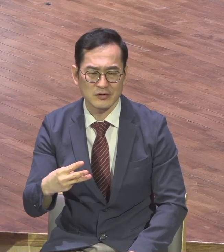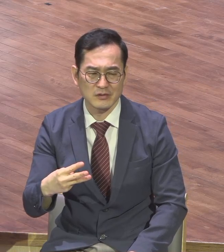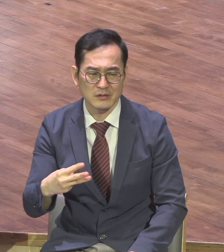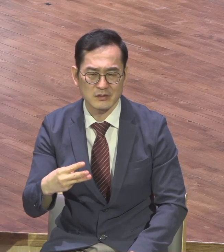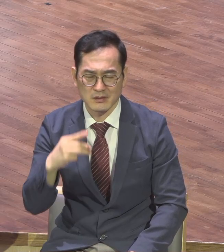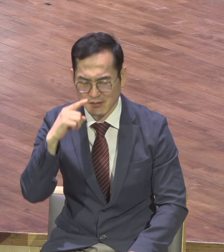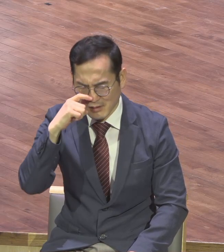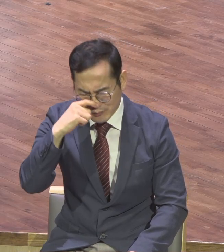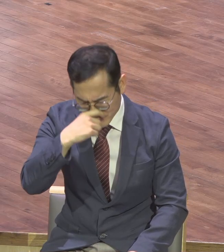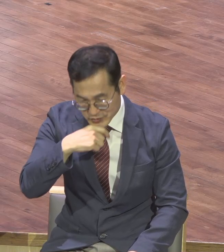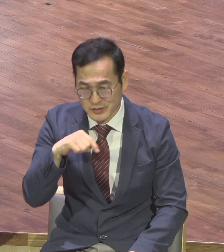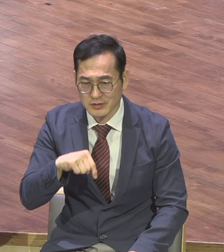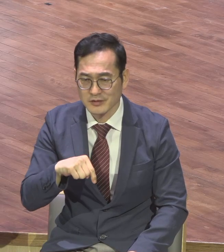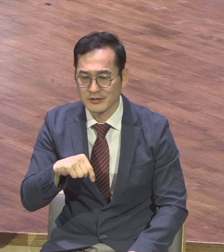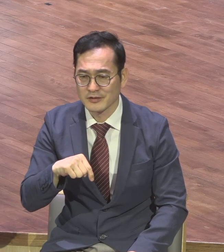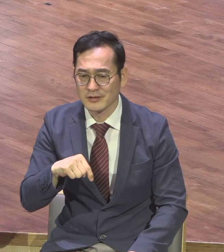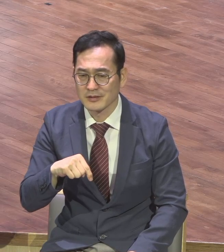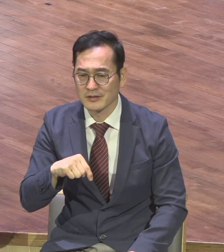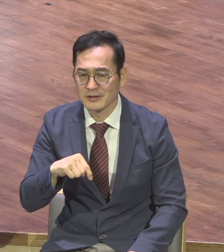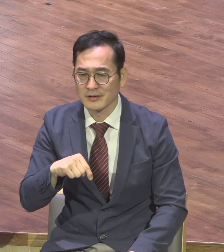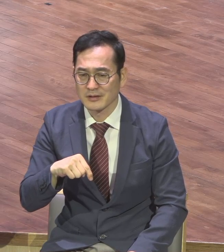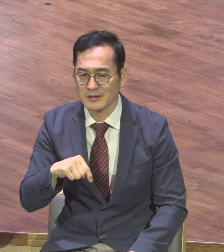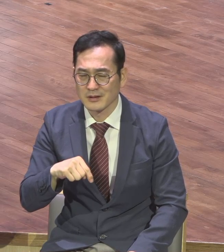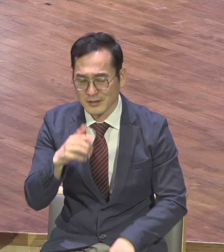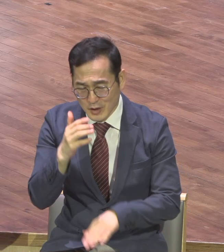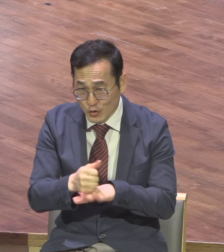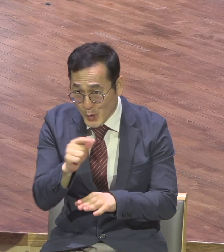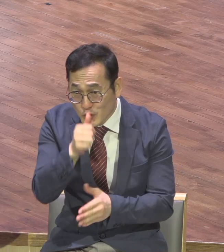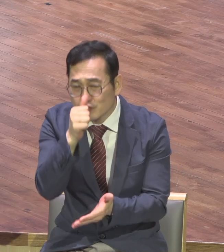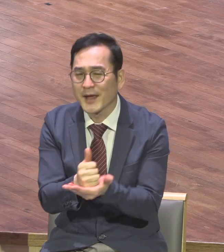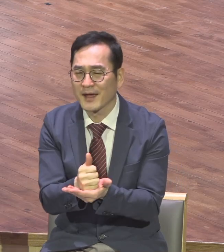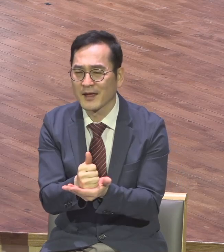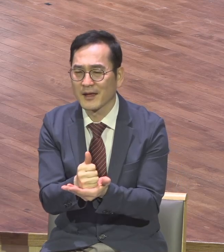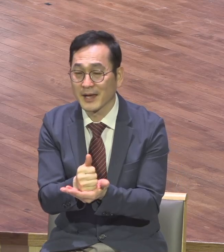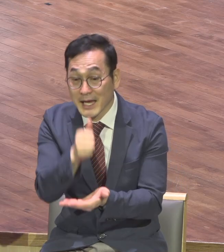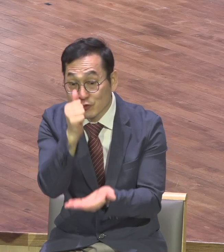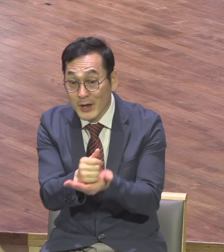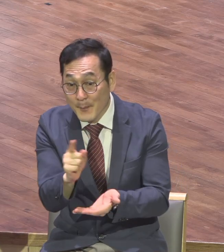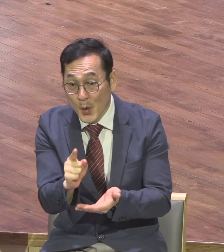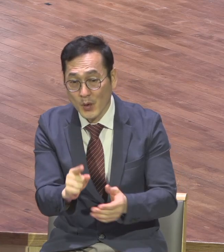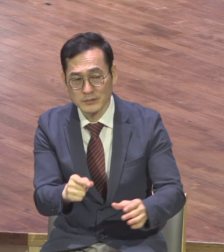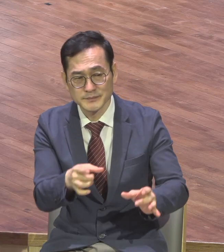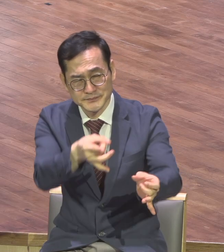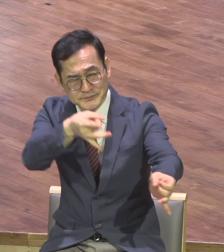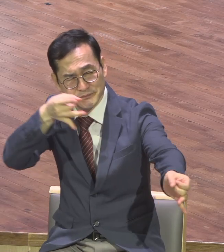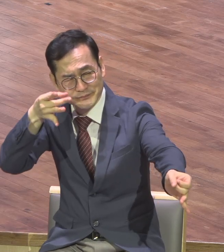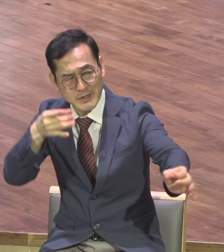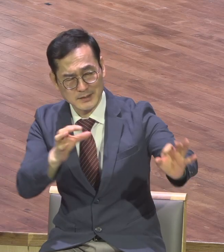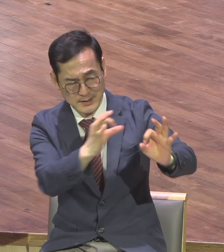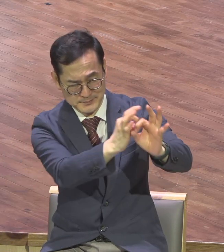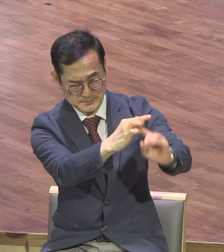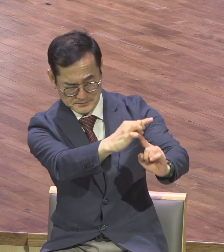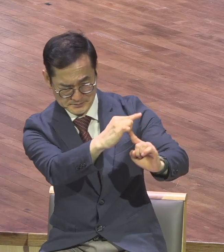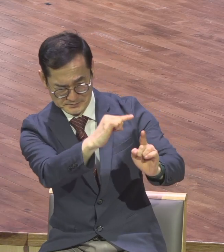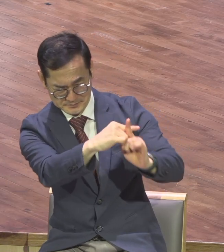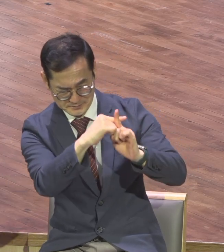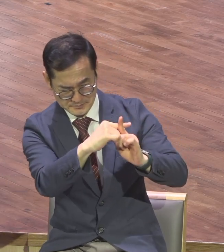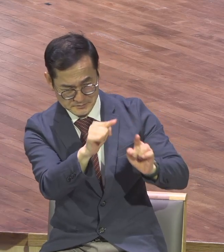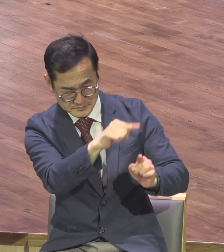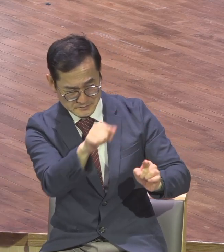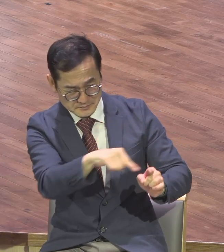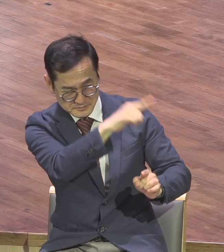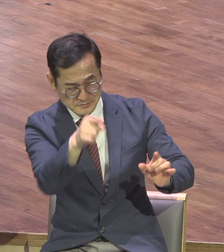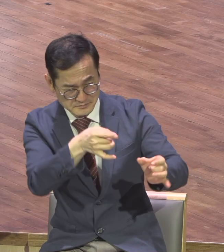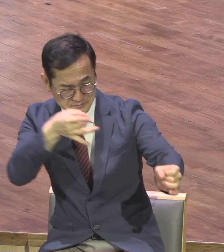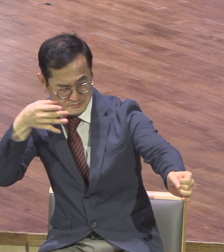이 죄라고 하는 것은요, 화살이 관역을, 이? 하말티야 화살이 관역으로